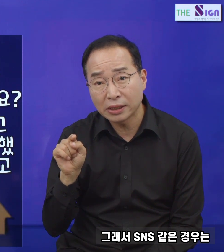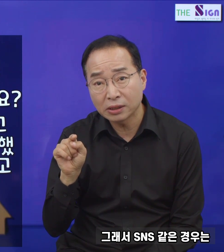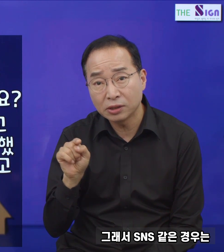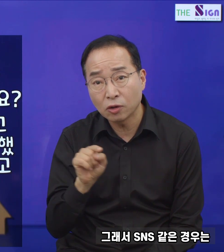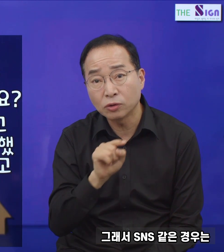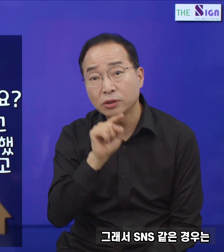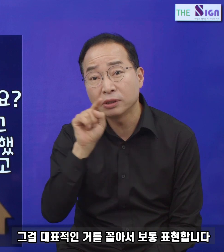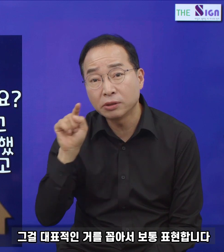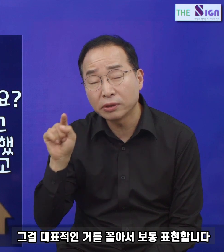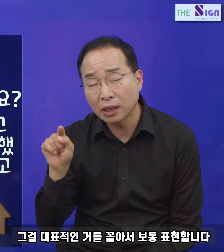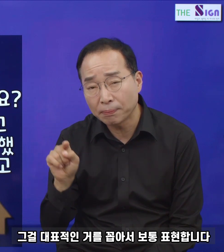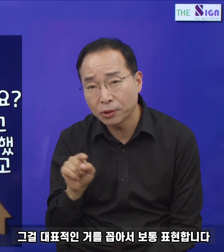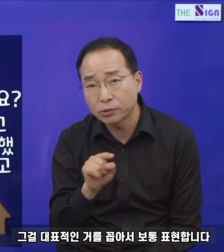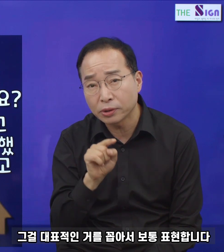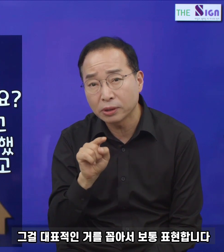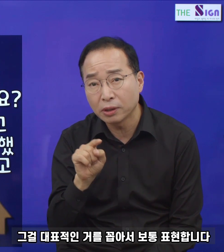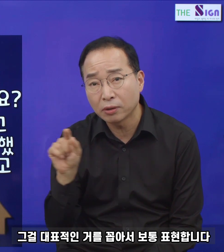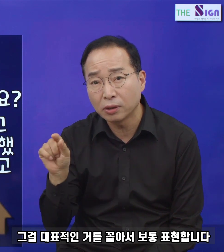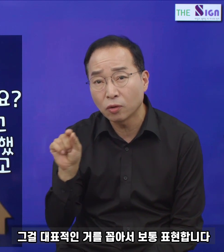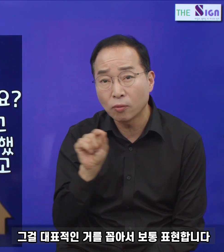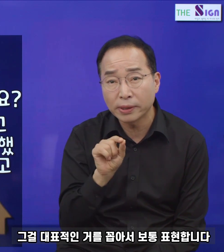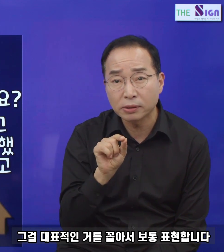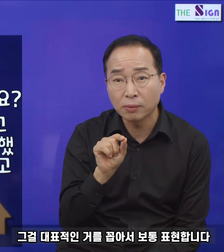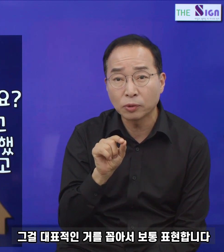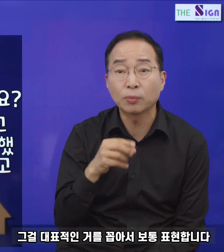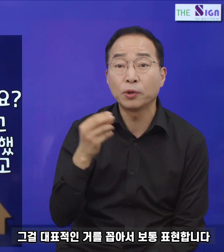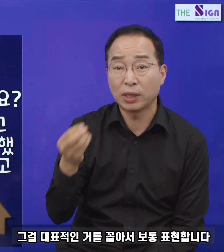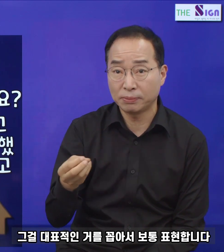같은 경우는 그걸 대표적인 거를 꼽아서 보통 표현합니다.